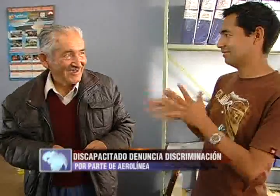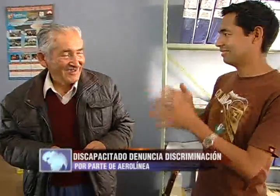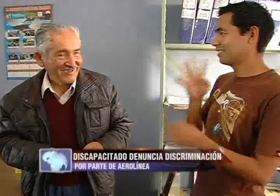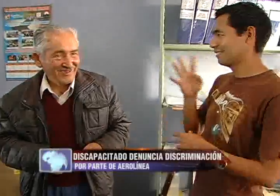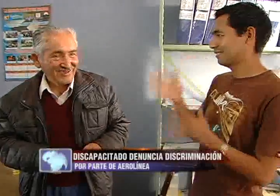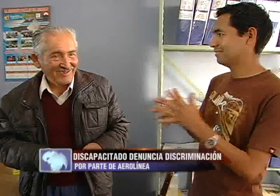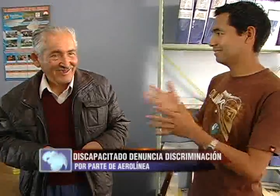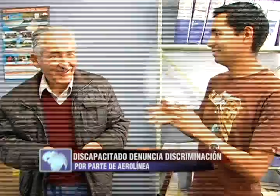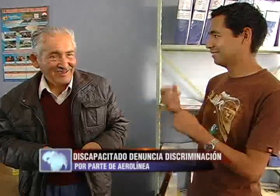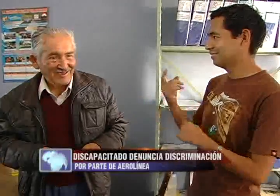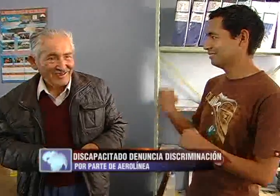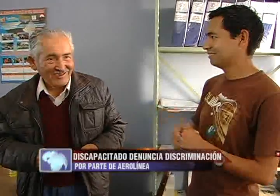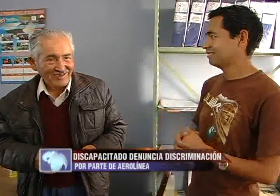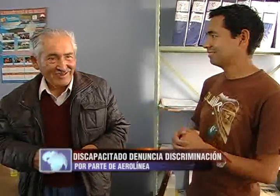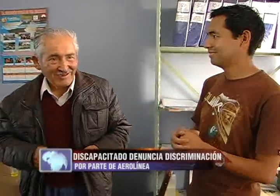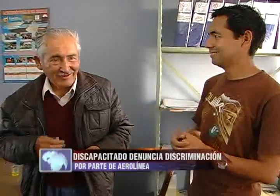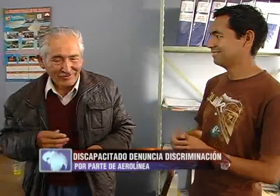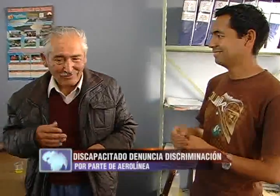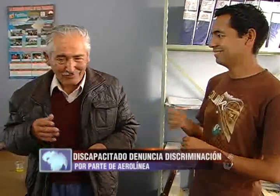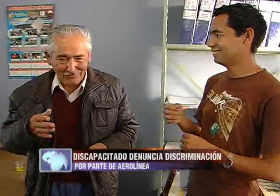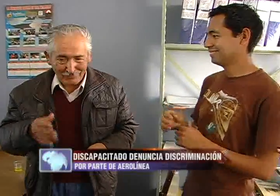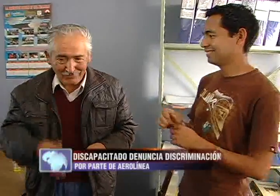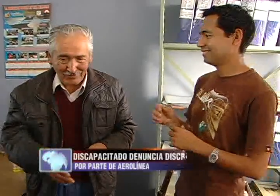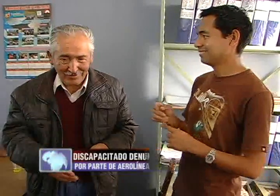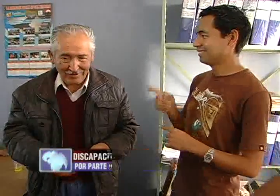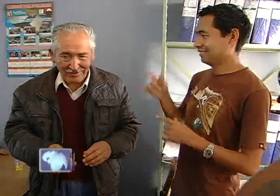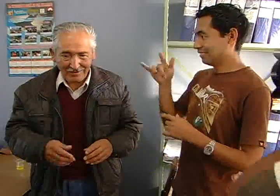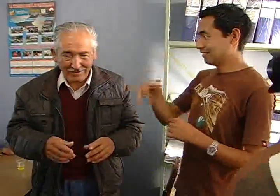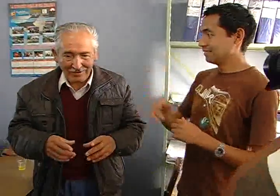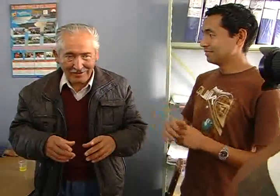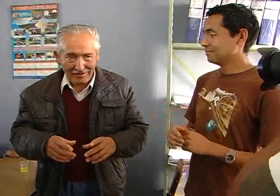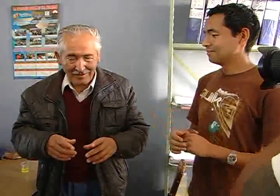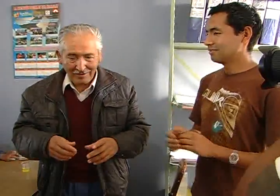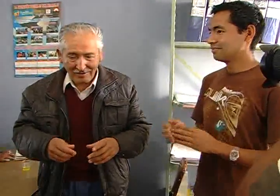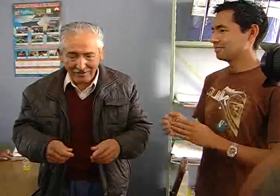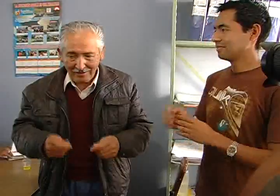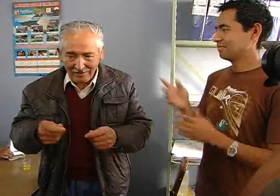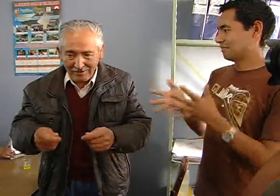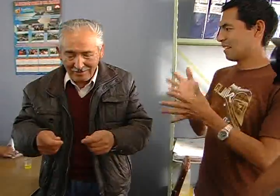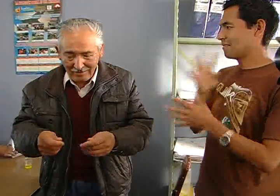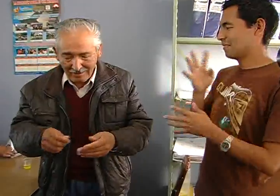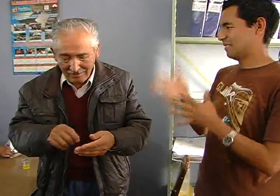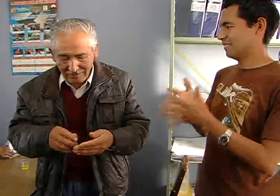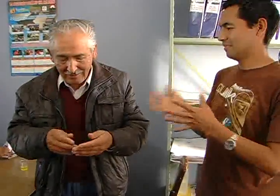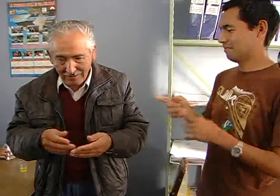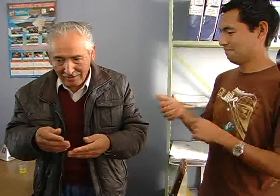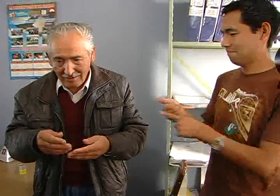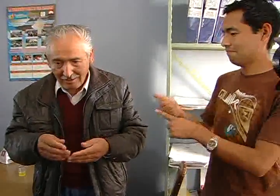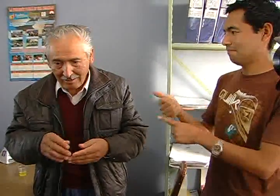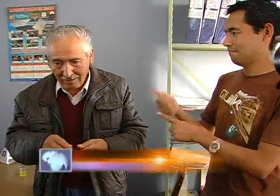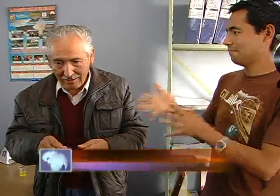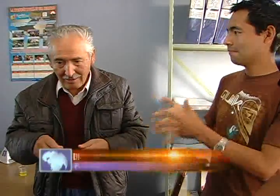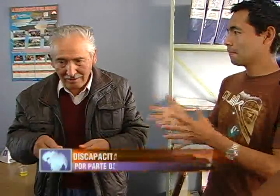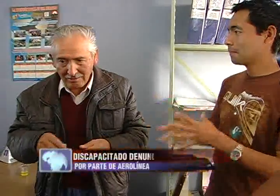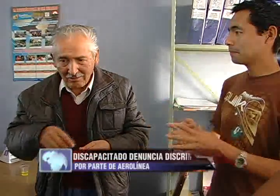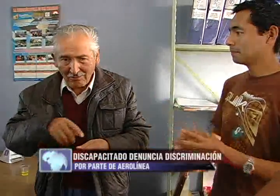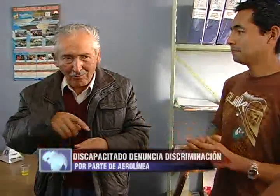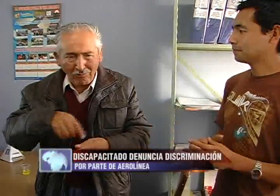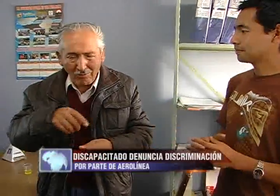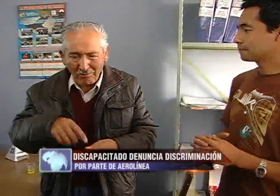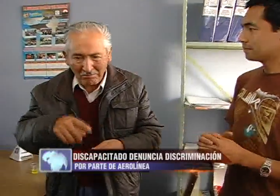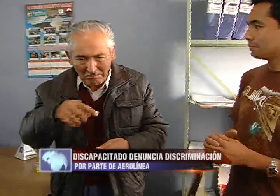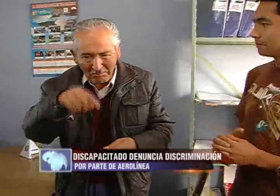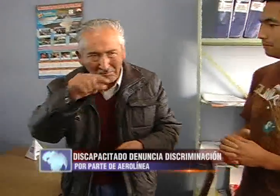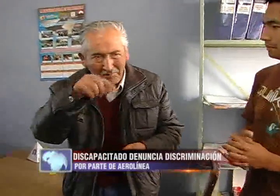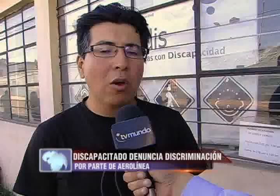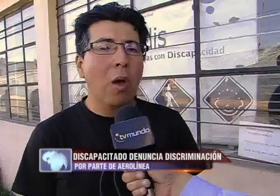cosas, cargando cosas, llenando documentos, yendo para acá, para allá. La cosa es que ya faltando poco para que el avión partiera,